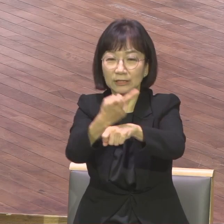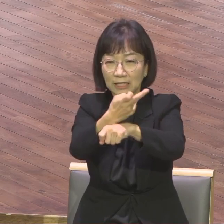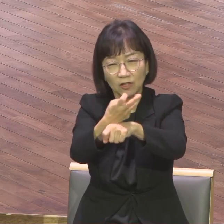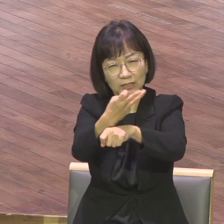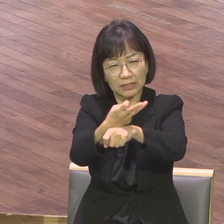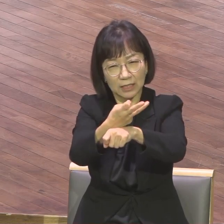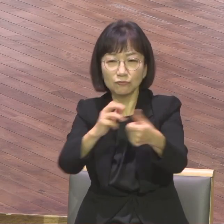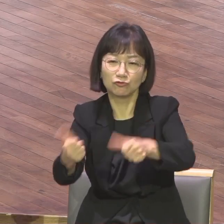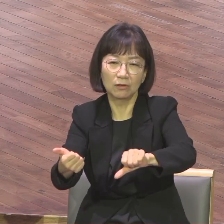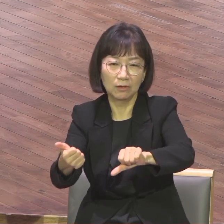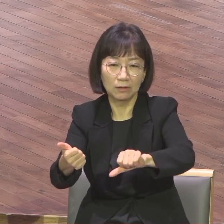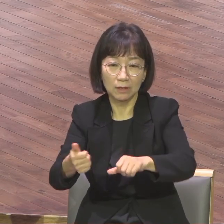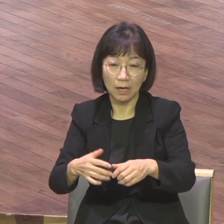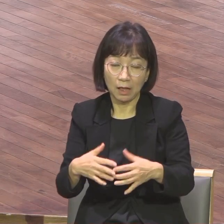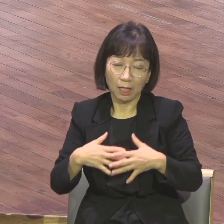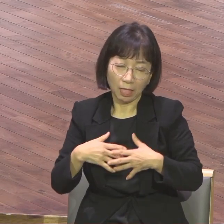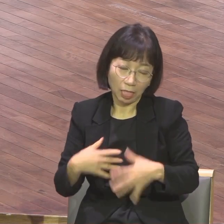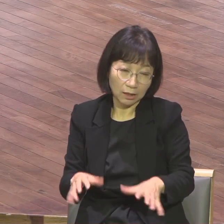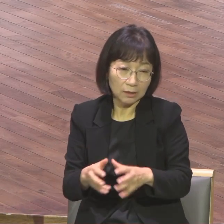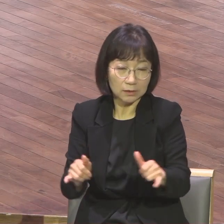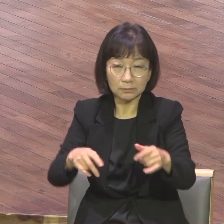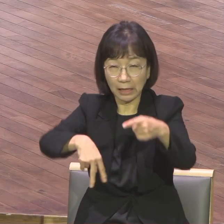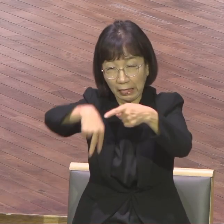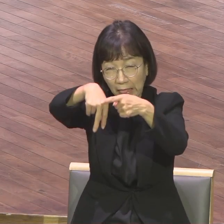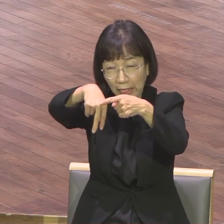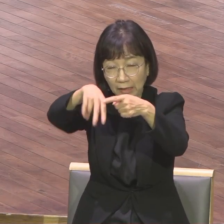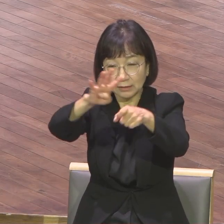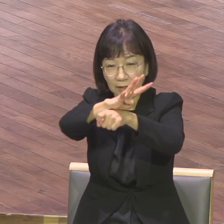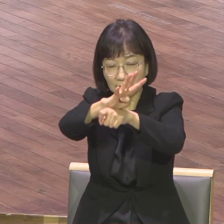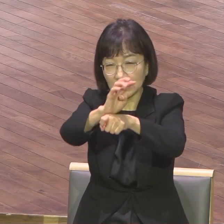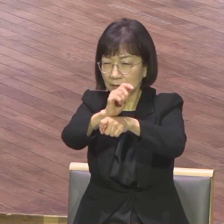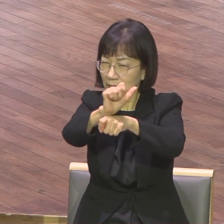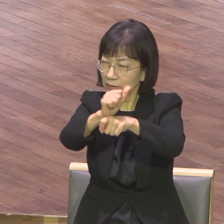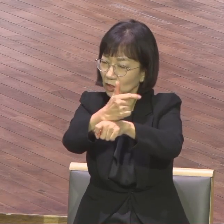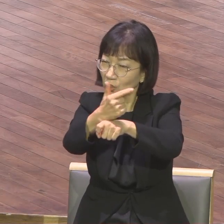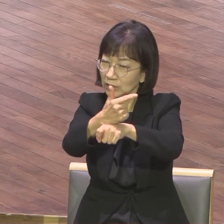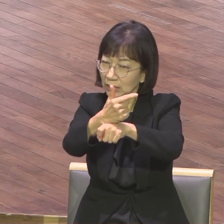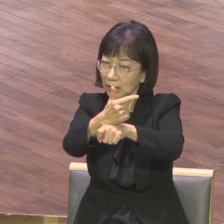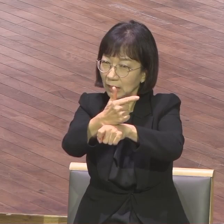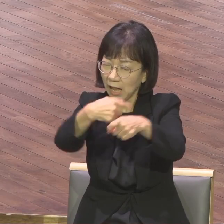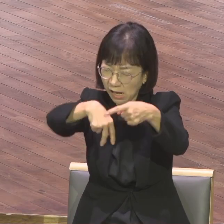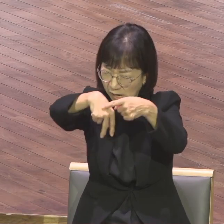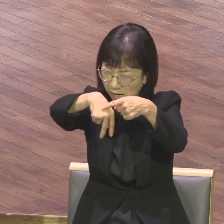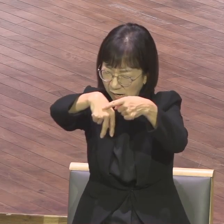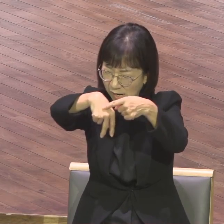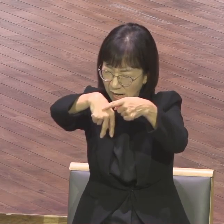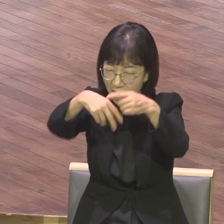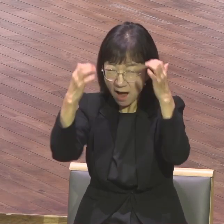사람은 4시간에 6시간. 그렇게 죽는데 그 시간이 얼마나